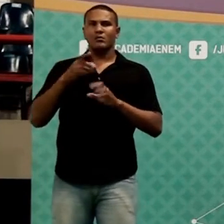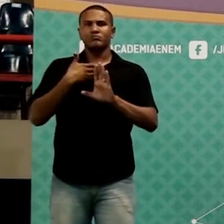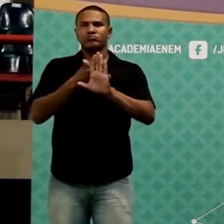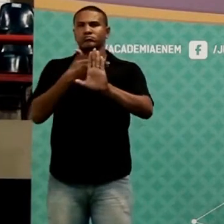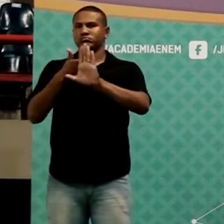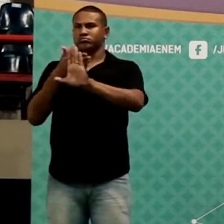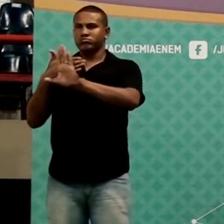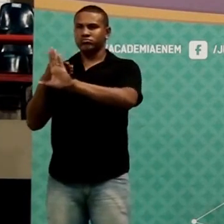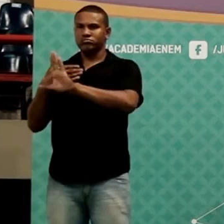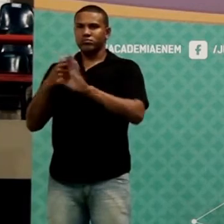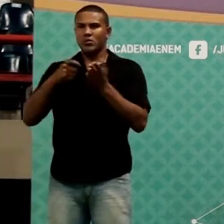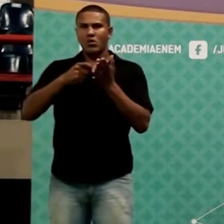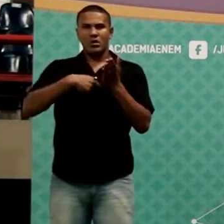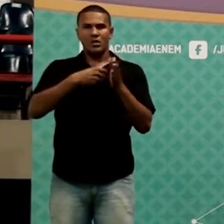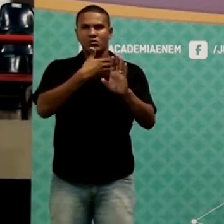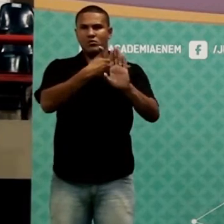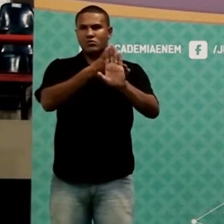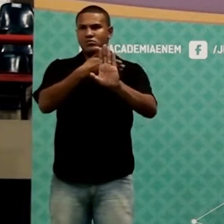um contrato.